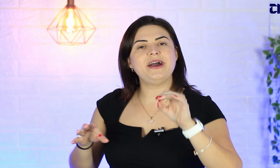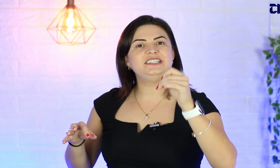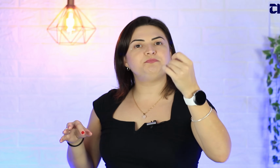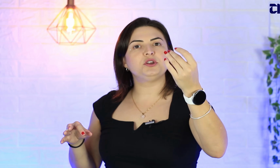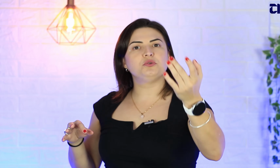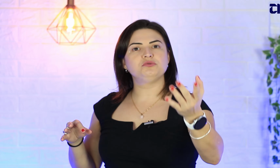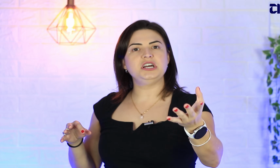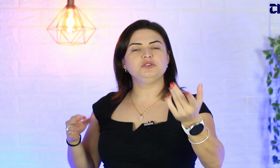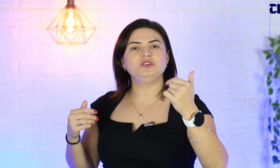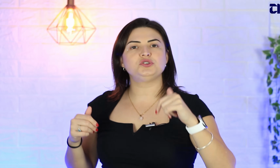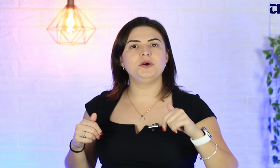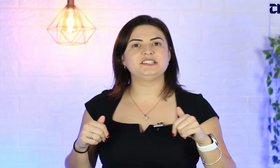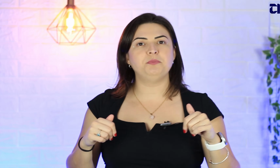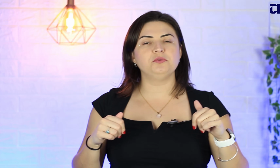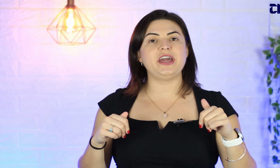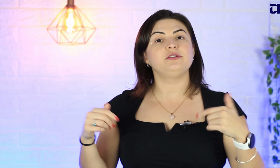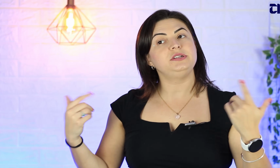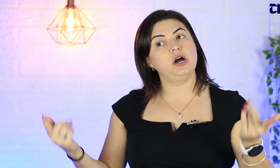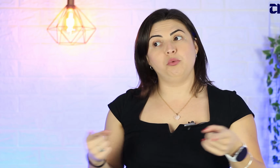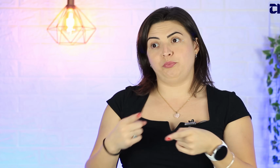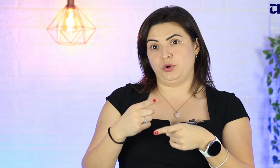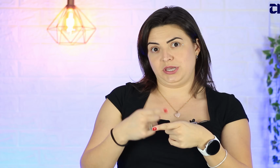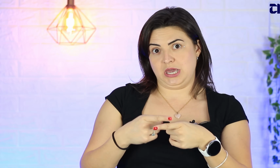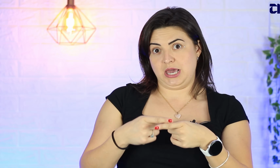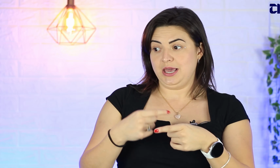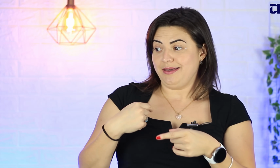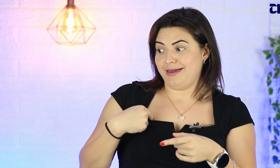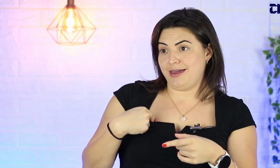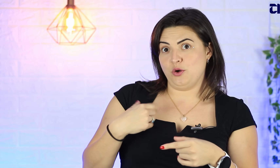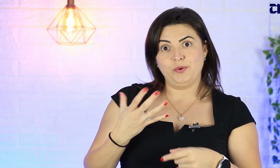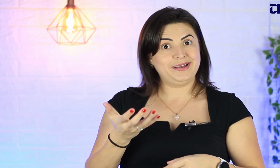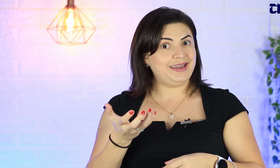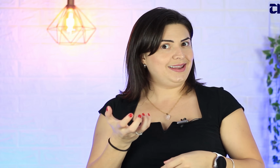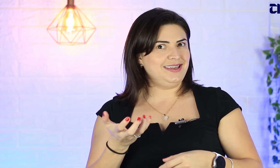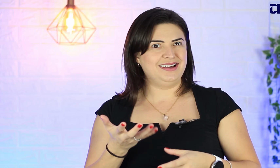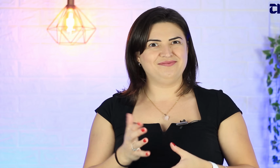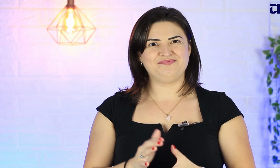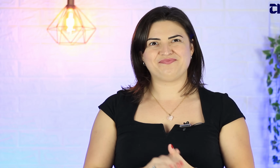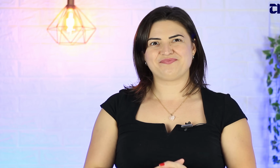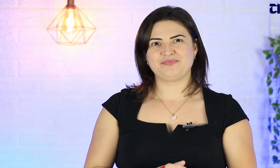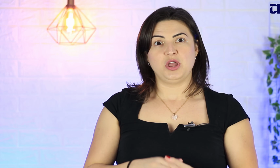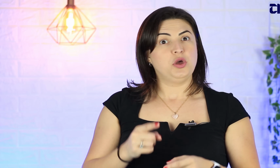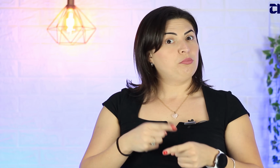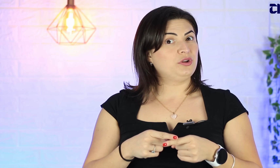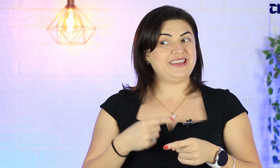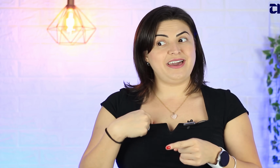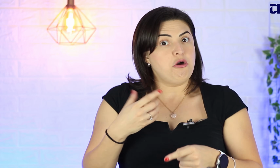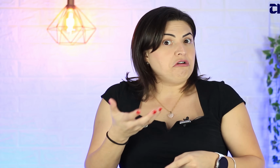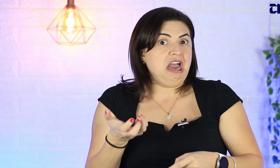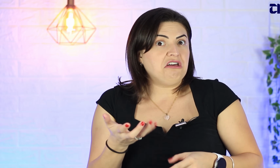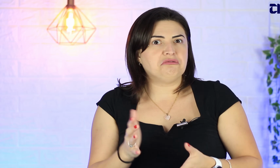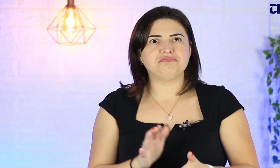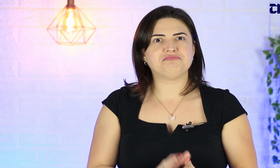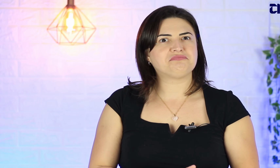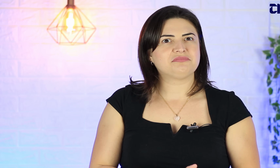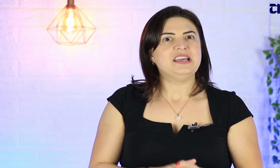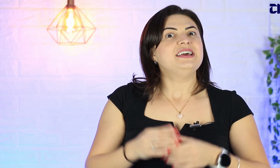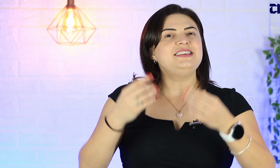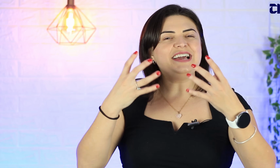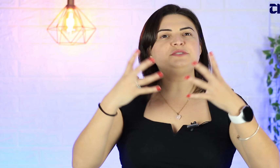mais perguntando, eu estou respondendo, então. Porquê? Eu queria. Porque eu quero. E a